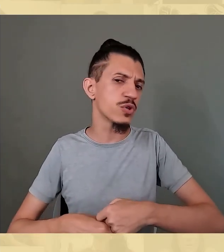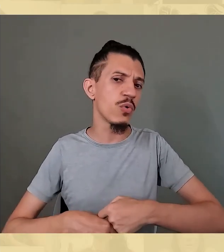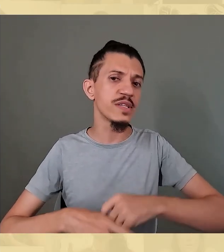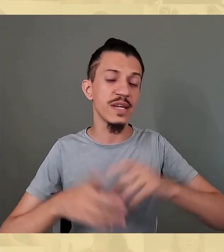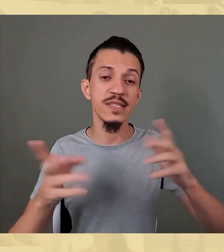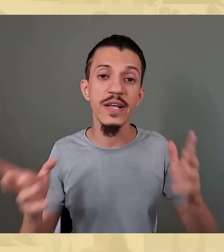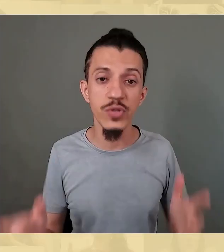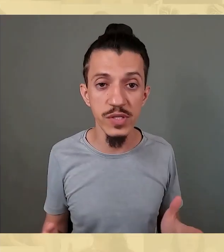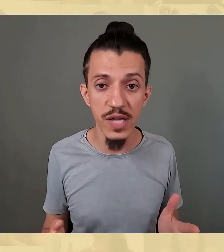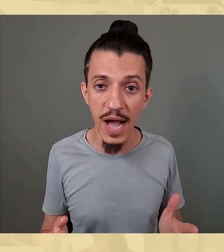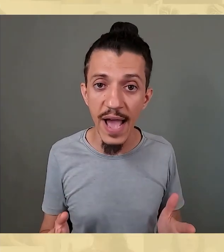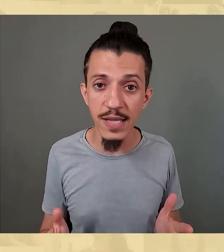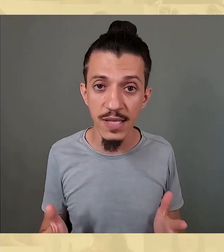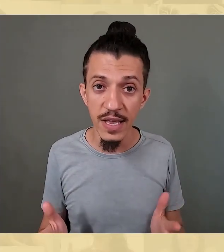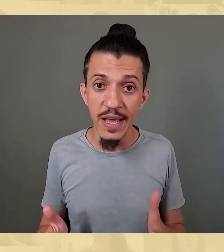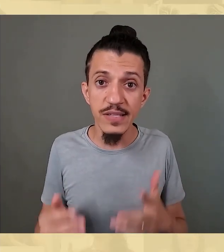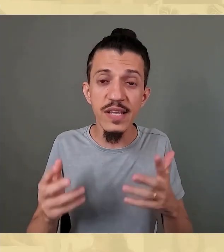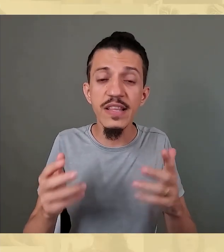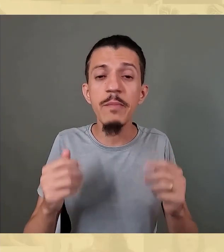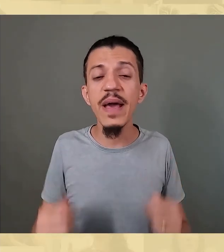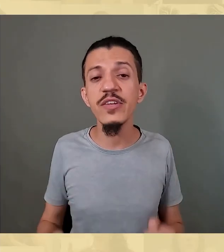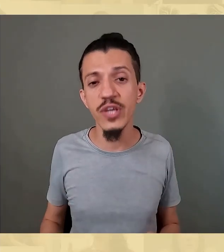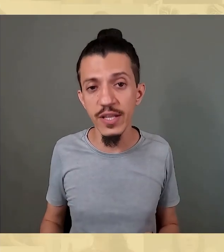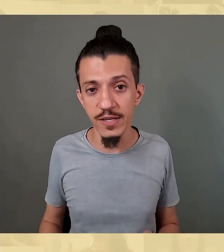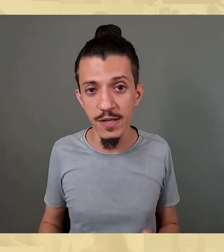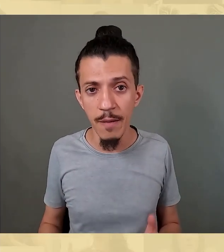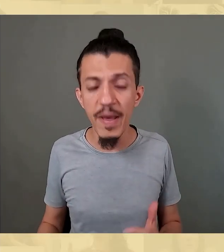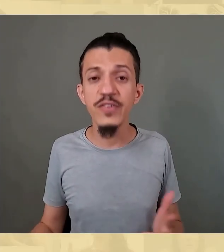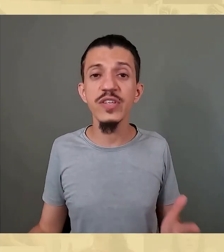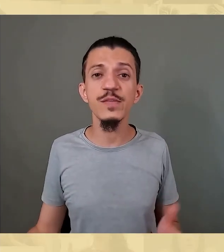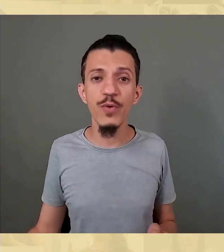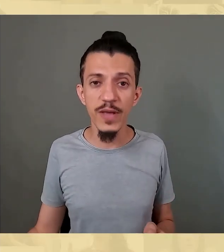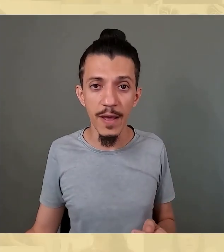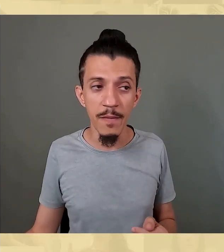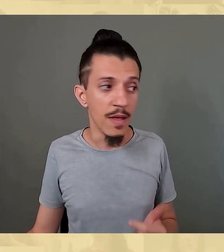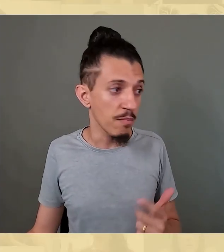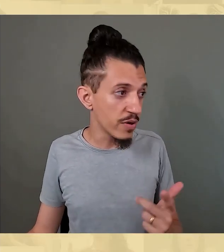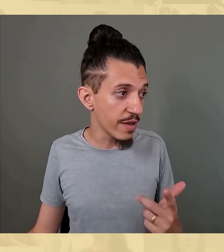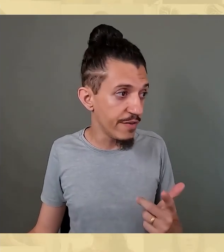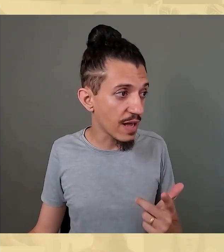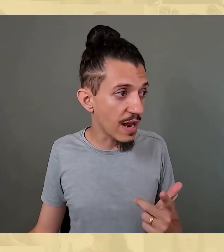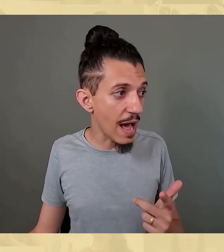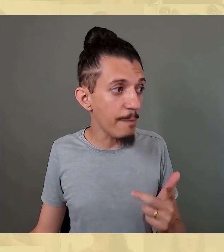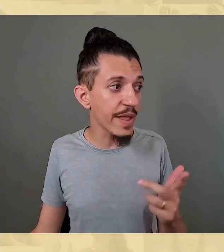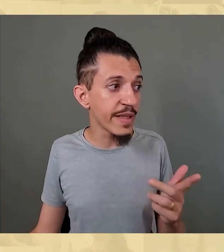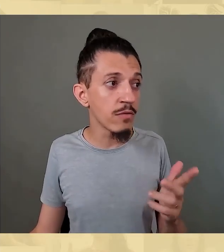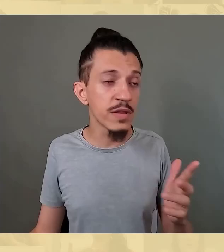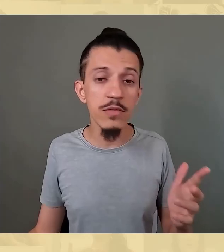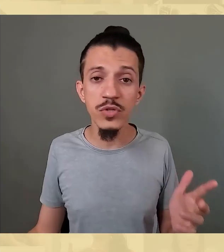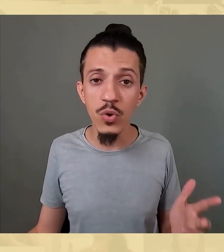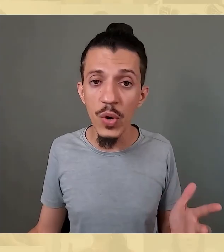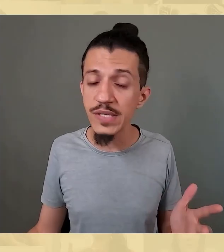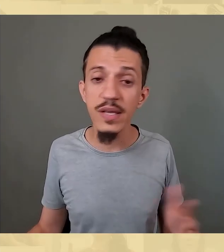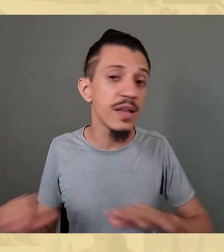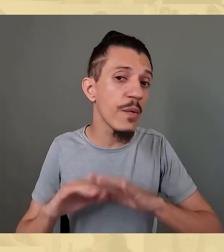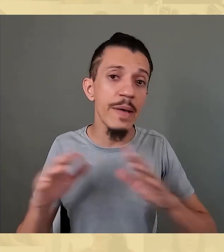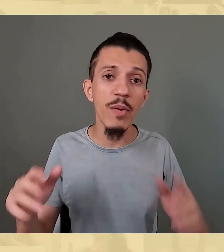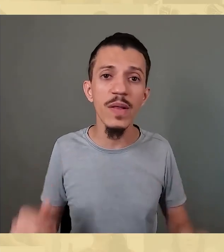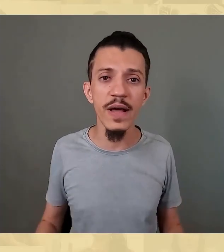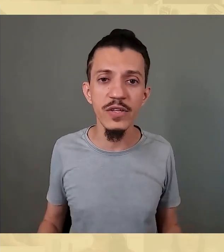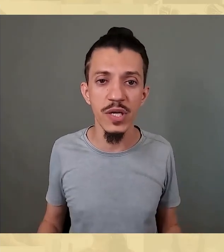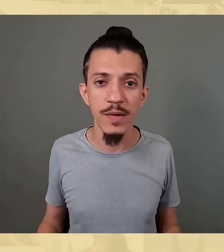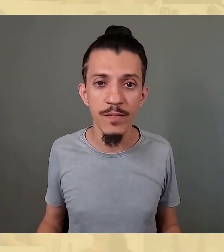tanto de coisa nas redes sociais e se sentem perdidas. Perdidas por quê? Porque fica lá aprendendo um tanto de coisa que não